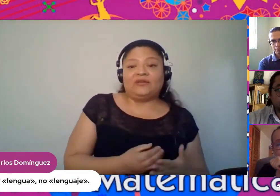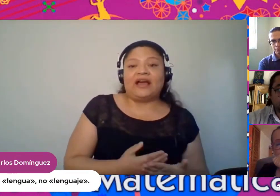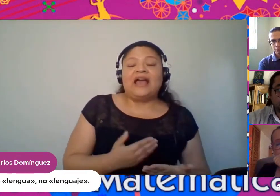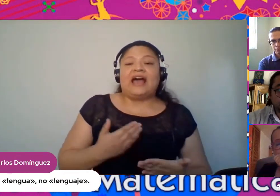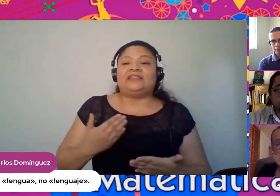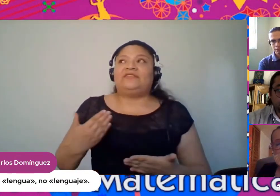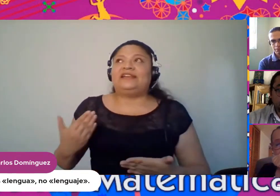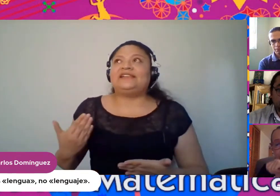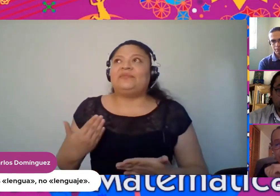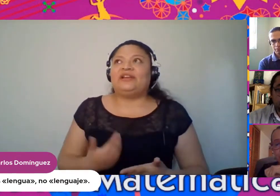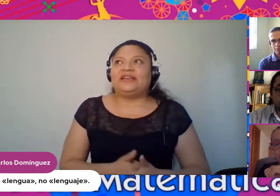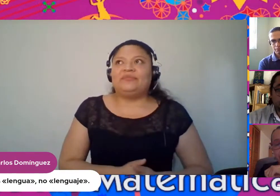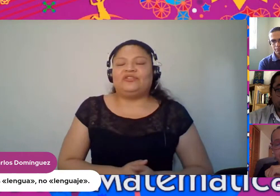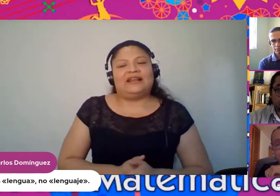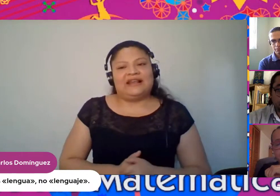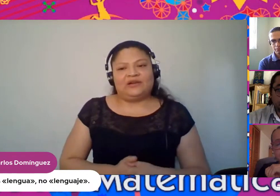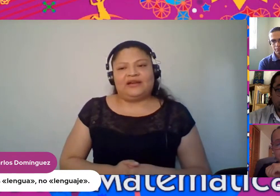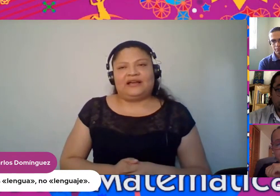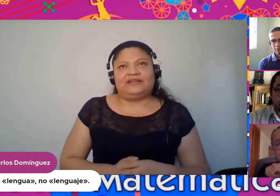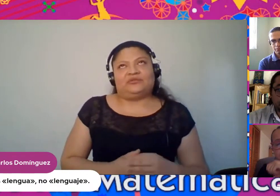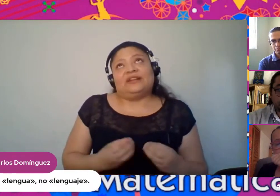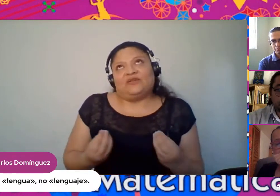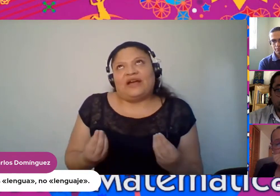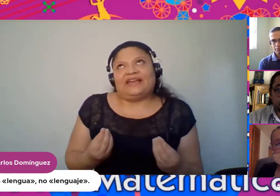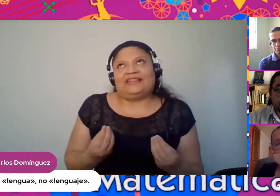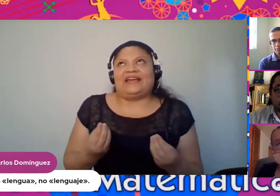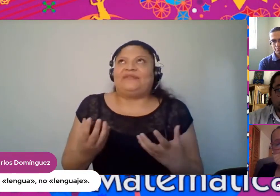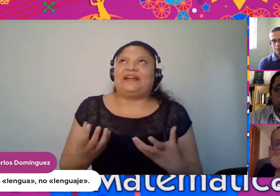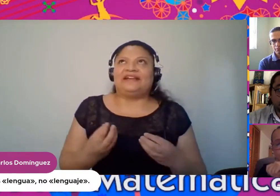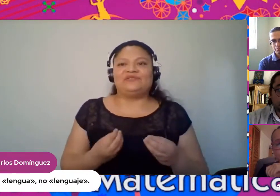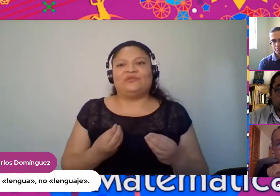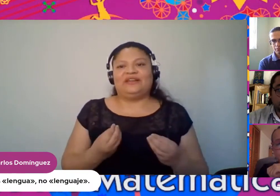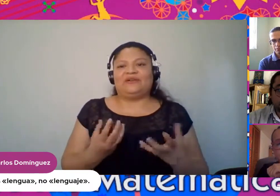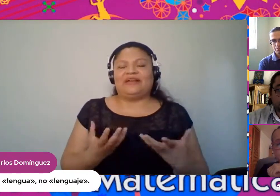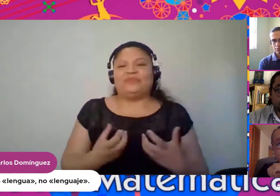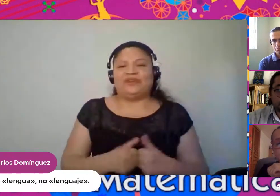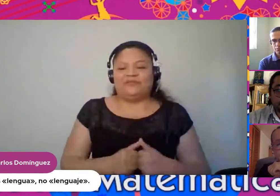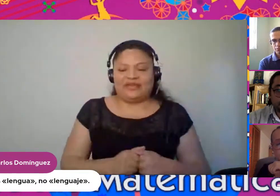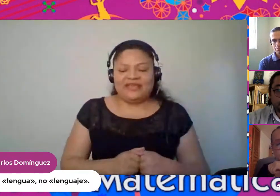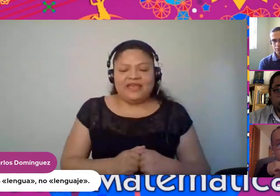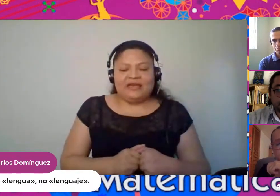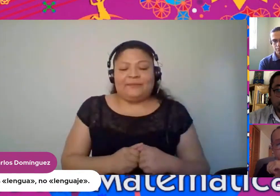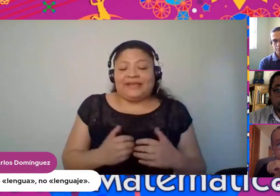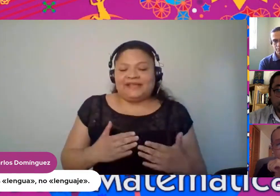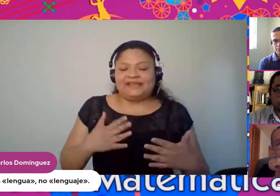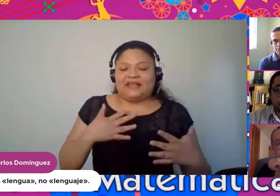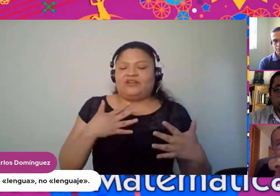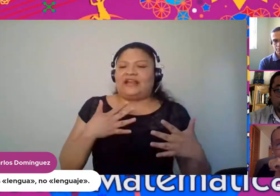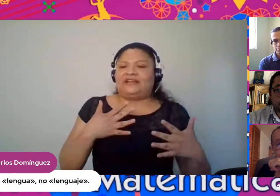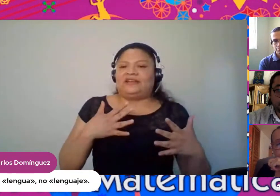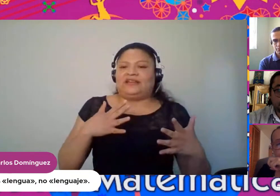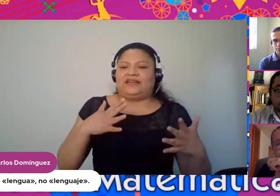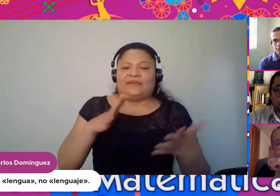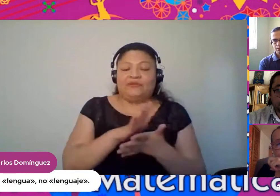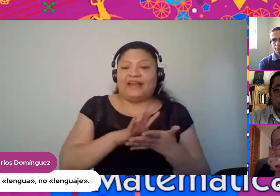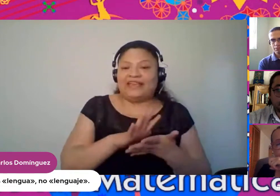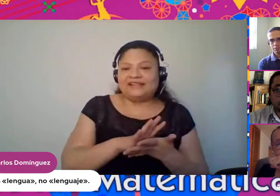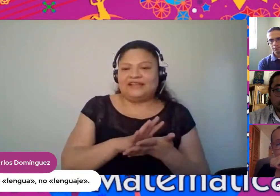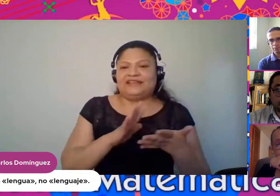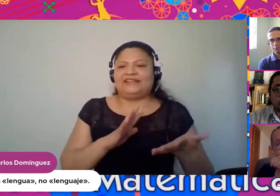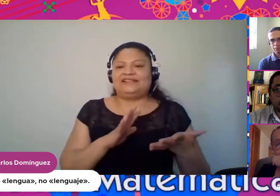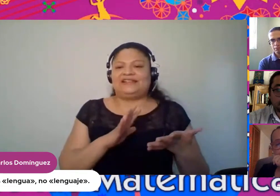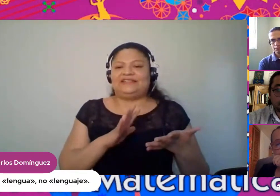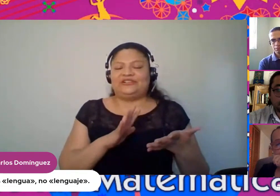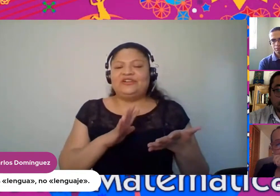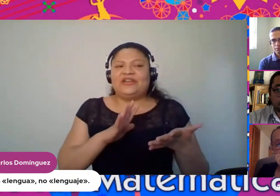de una lengua. A diferencia, por ejemplo, de la lengua, de un lenguaje de abejas o un lenguaje, por ejemplo, hay peces que logran